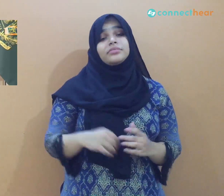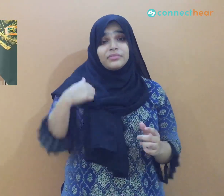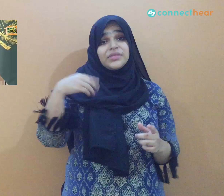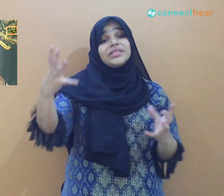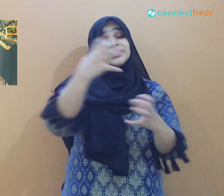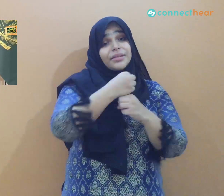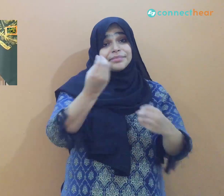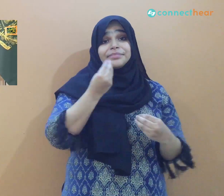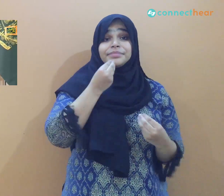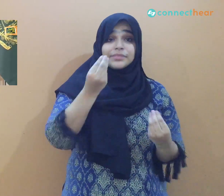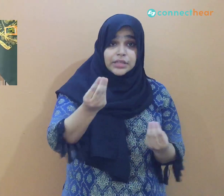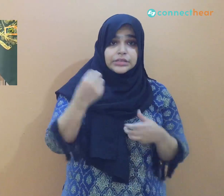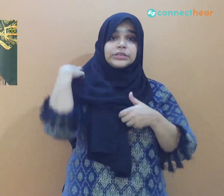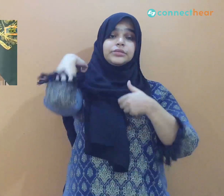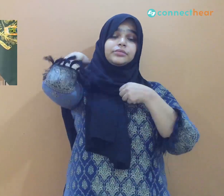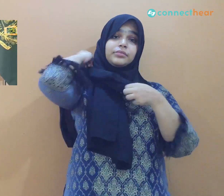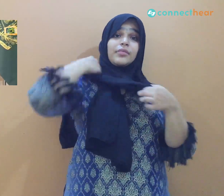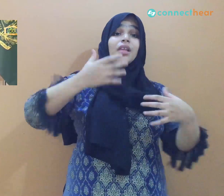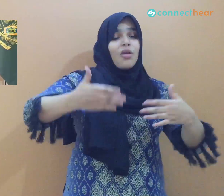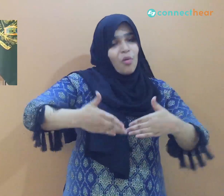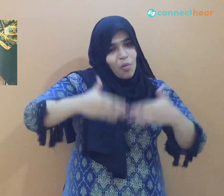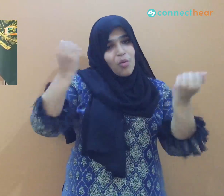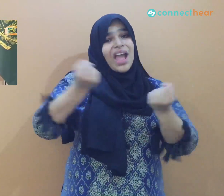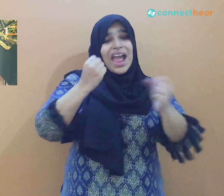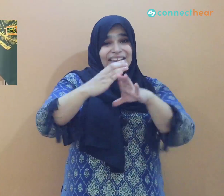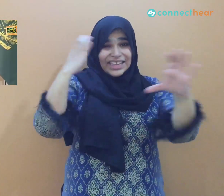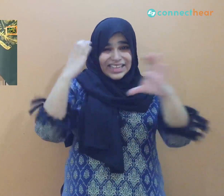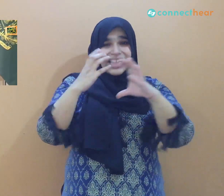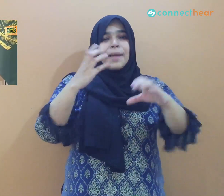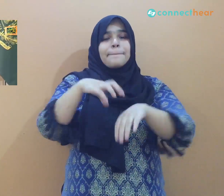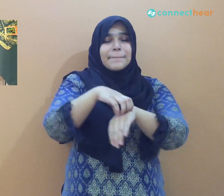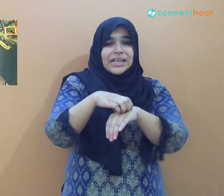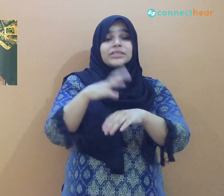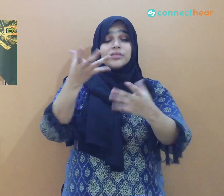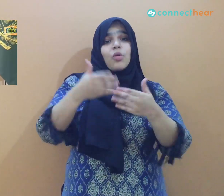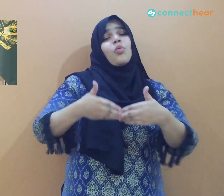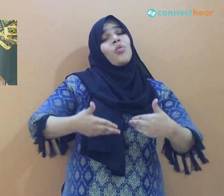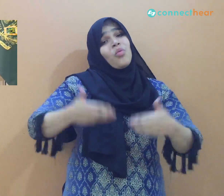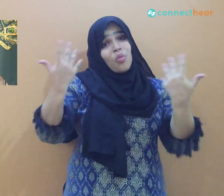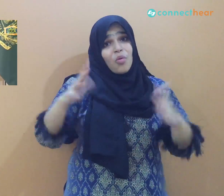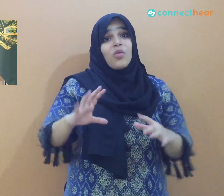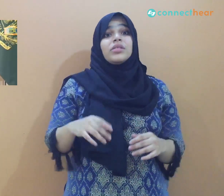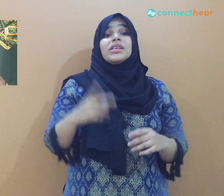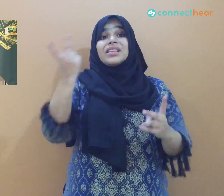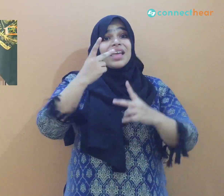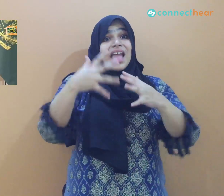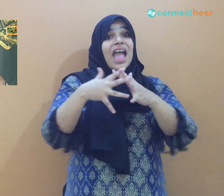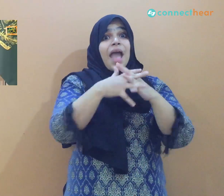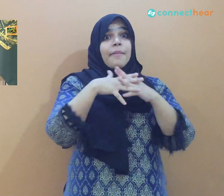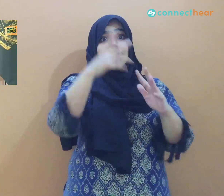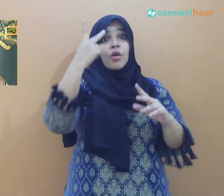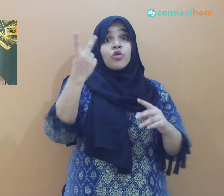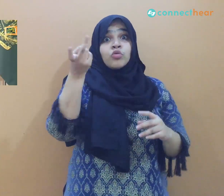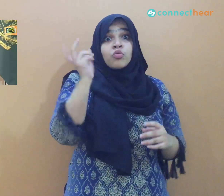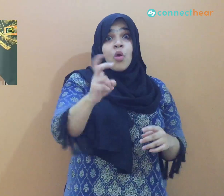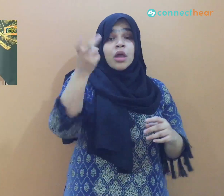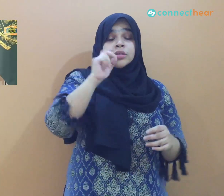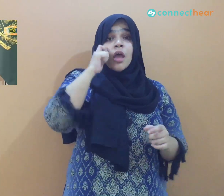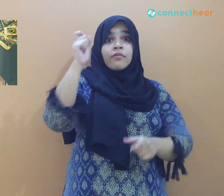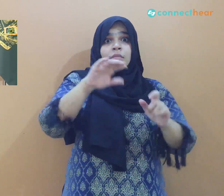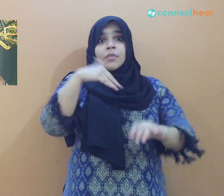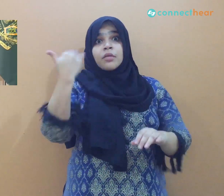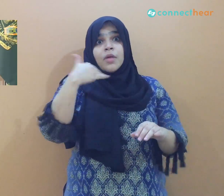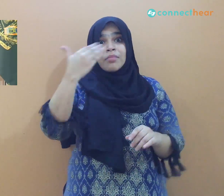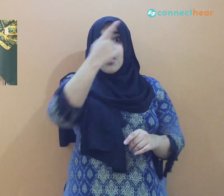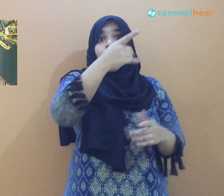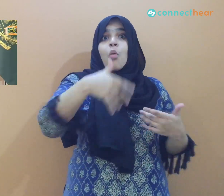ہوں کہ پبلک ٹرانسپورٹ کھول دیں. اگر امریکہ جیسی جگہ جدھر 2,000 لوگ دن میں مر رہے ہیں انہوں نے